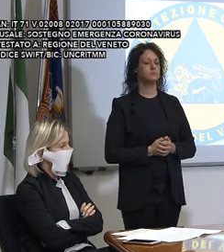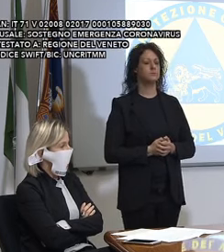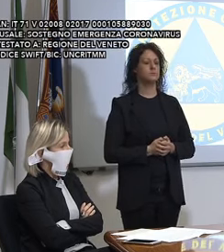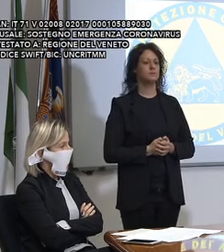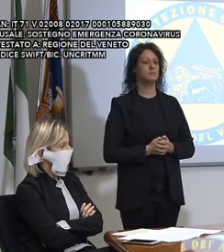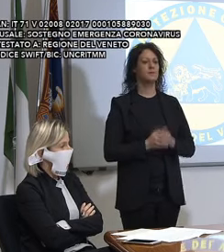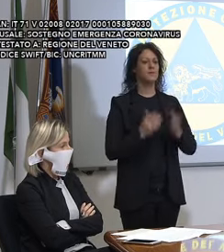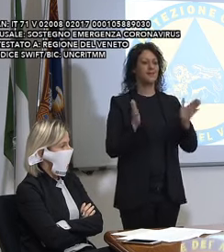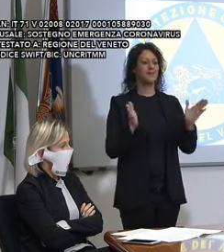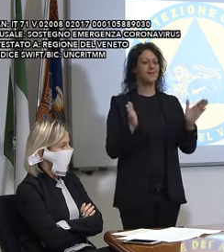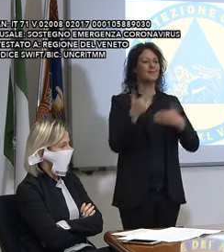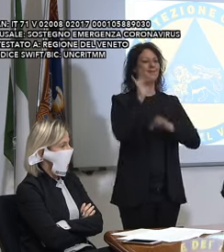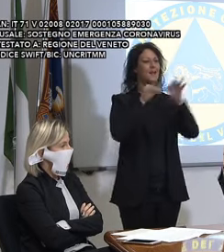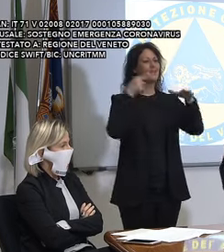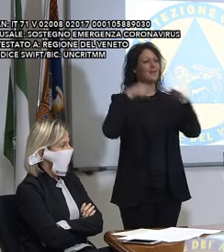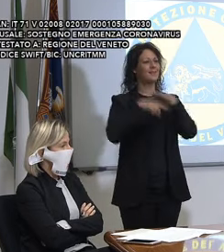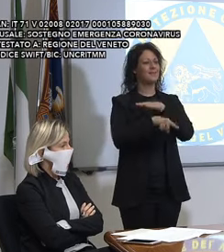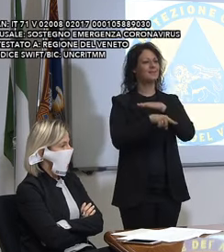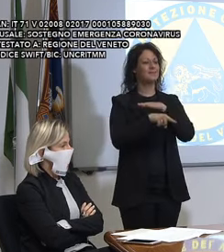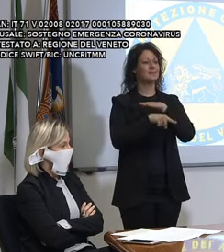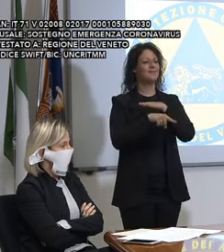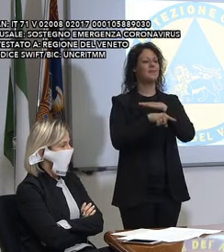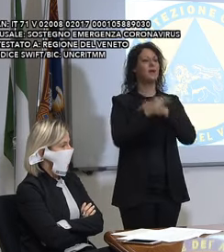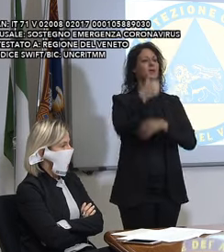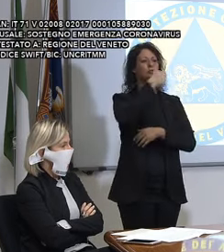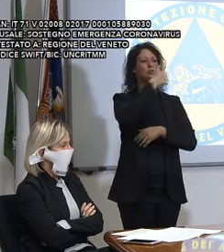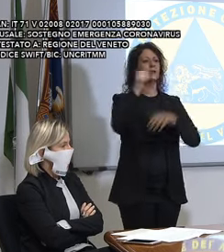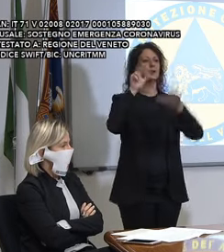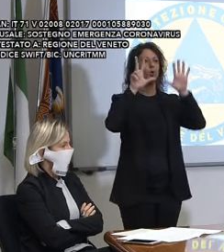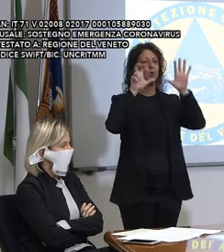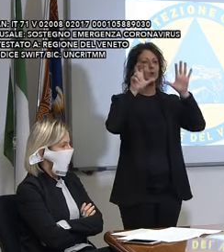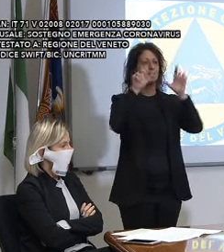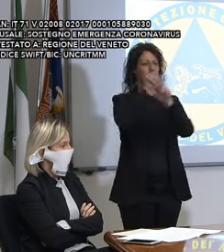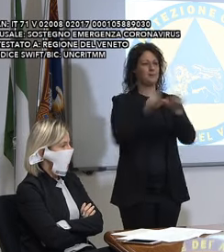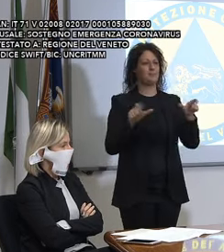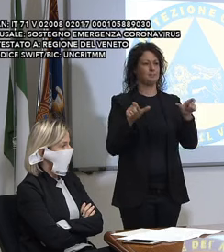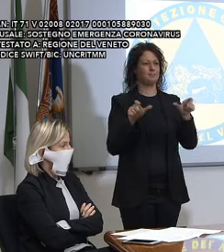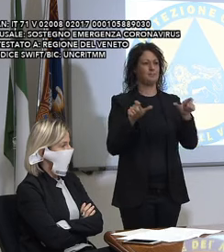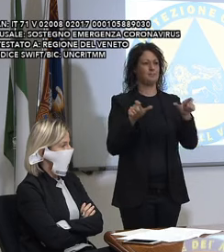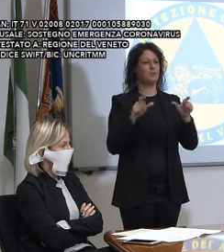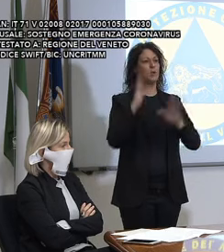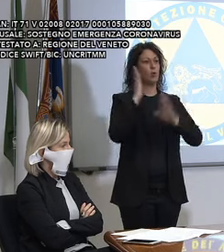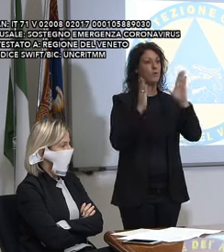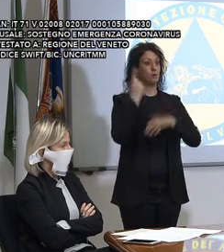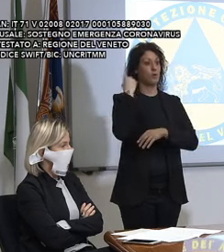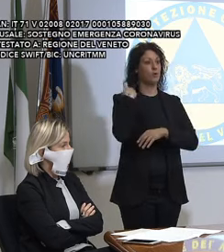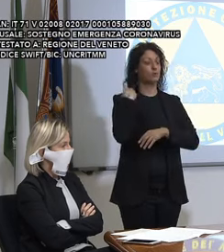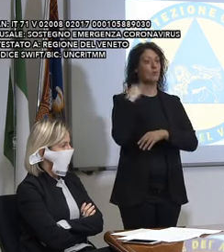le terapie intensive sono 180, 4 in meno,